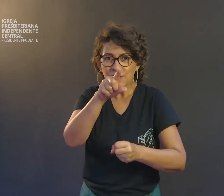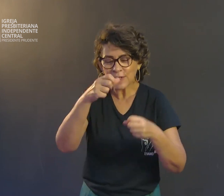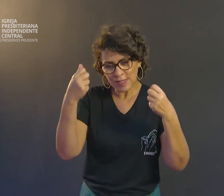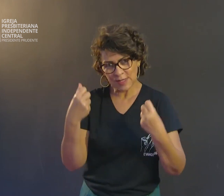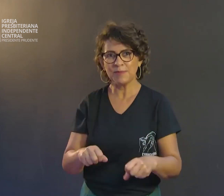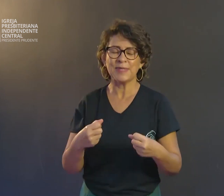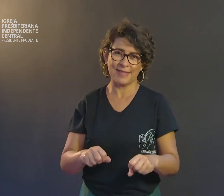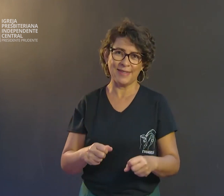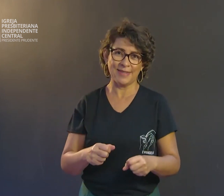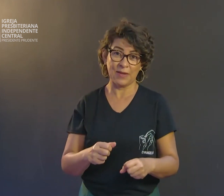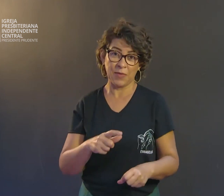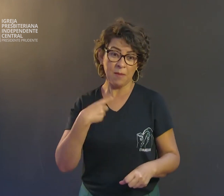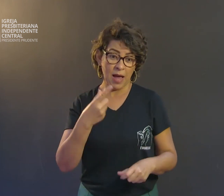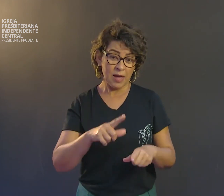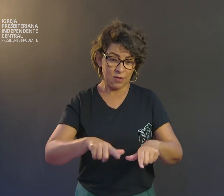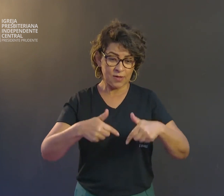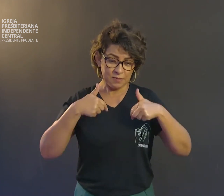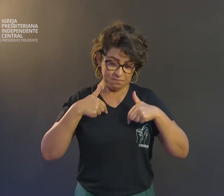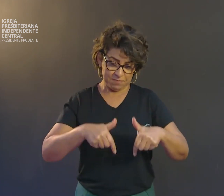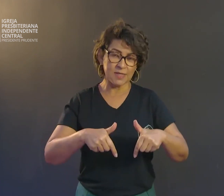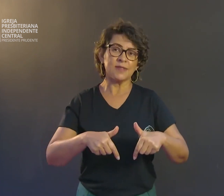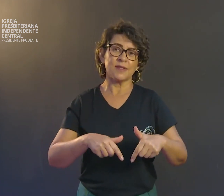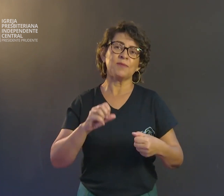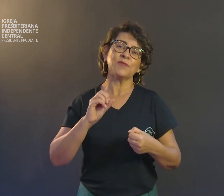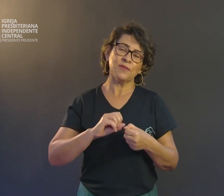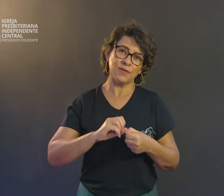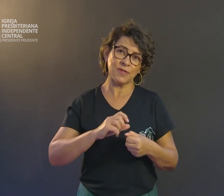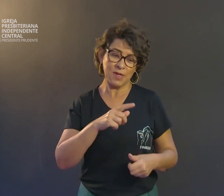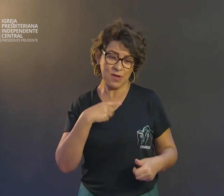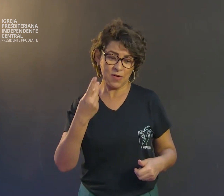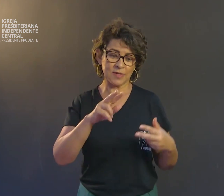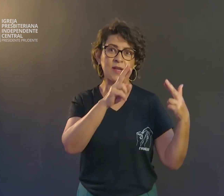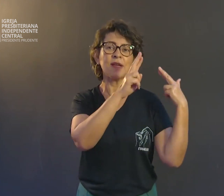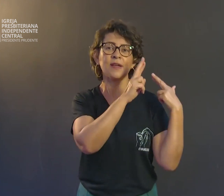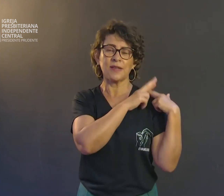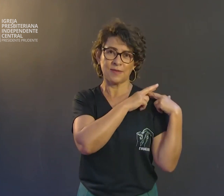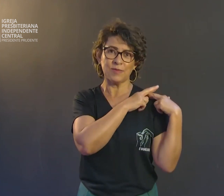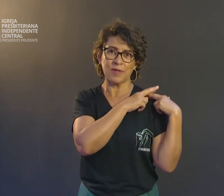nossa parte, confiando completamente em Cristo e no seu poder.